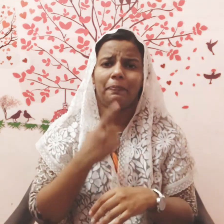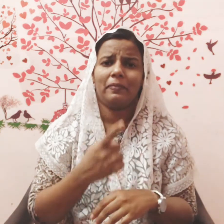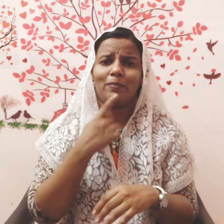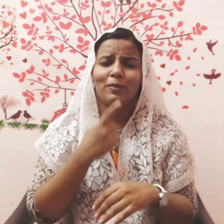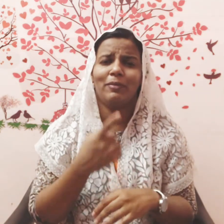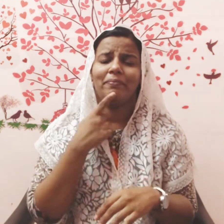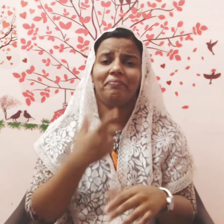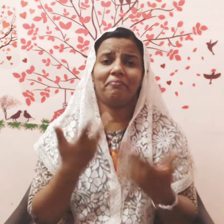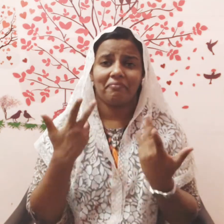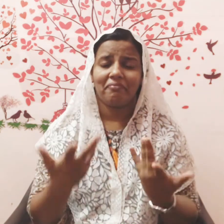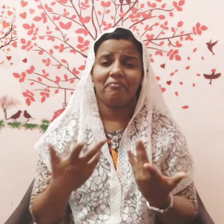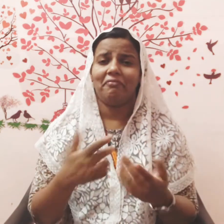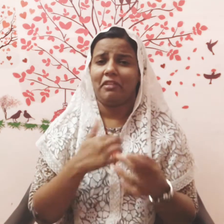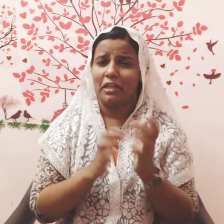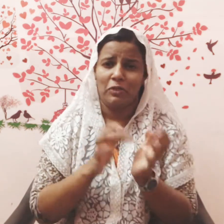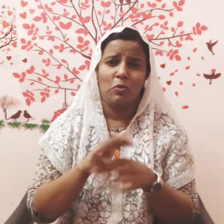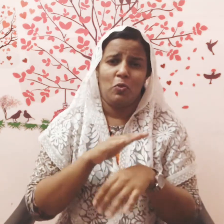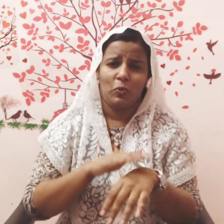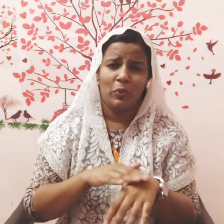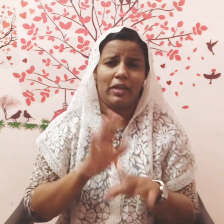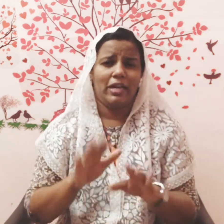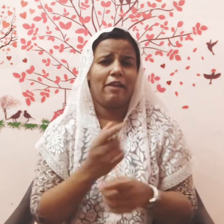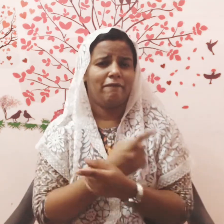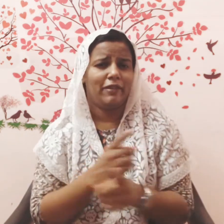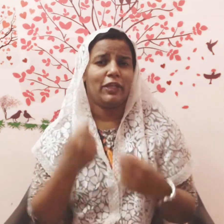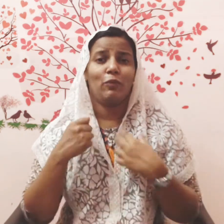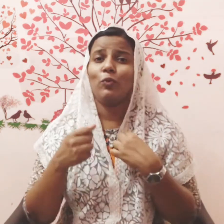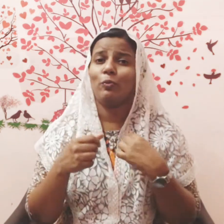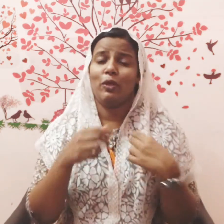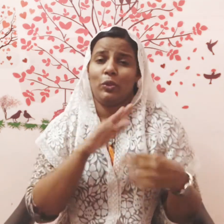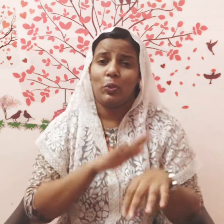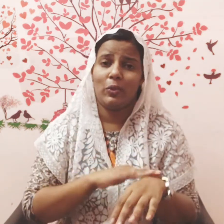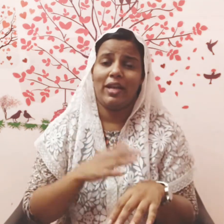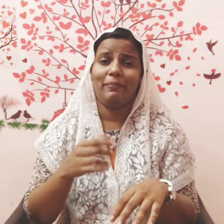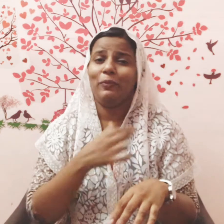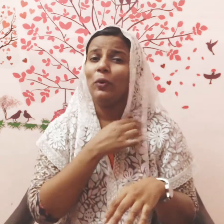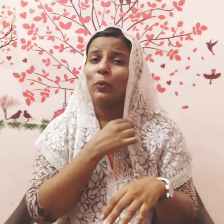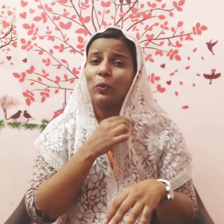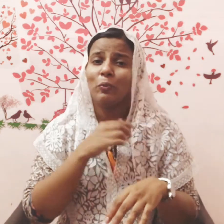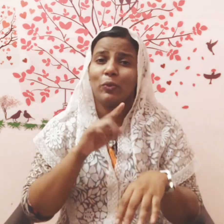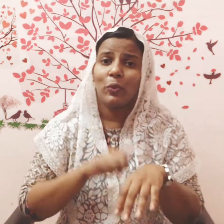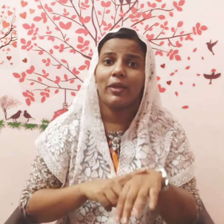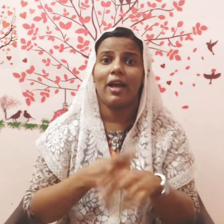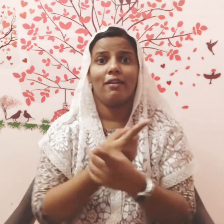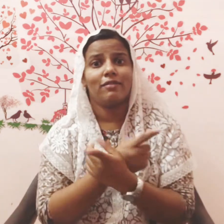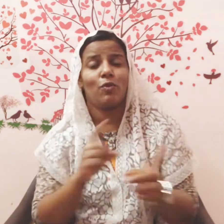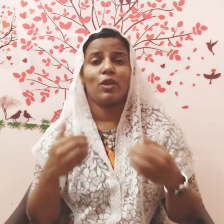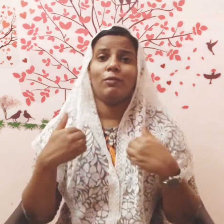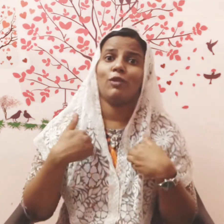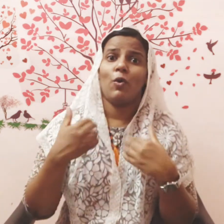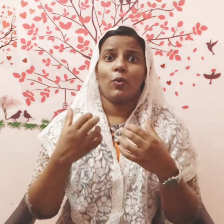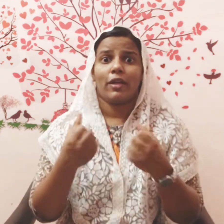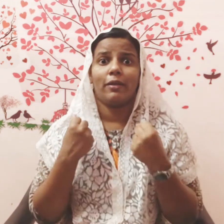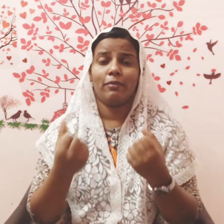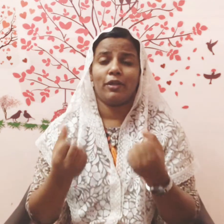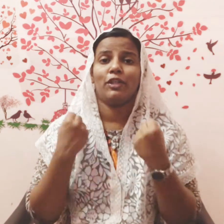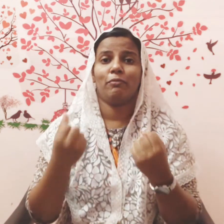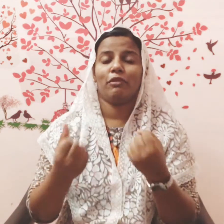നാവ് അനങ്ങിക്കൊണ്ടായിരിക്കുന്നത്. എന്തോ പറഞ്ഞു, ഞാൻ അവൻ്റെ വസ്ത്രത്തുമ്പിൽ തൊട്ടാൽ സൗഖ്യമാകും. അപ്പോൾ അവിടെ ലക്ഷ്യം എന്തുവാ? എങ്ങനെയും വസ്ത്രത്തിൻ്റെ തുമ്പിലൊന്ന് തുടരണം, സൗഖ്യമാകണം.